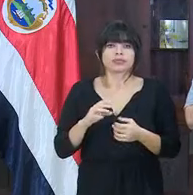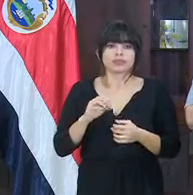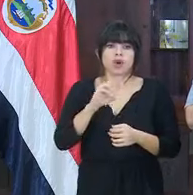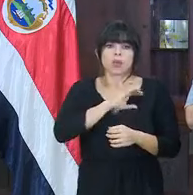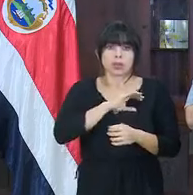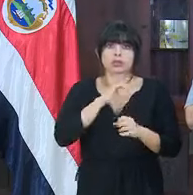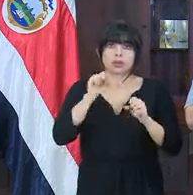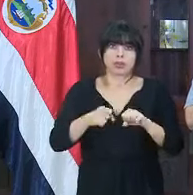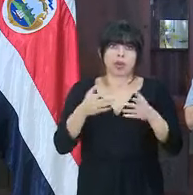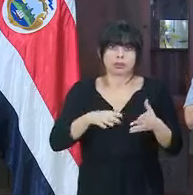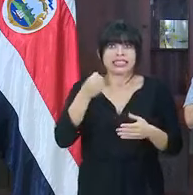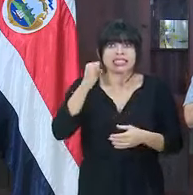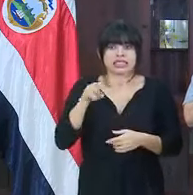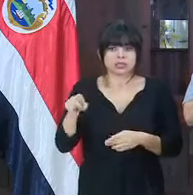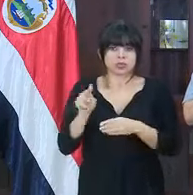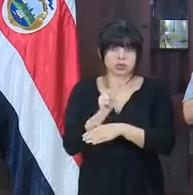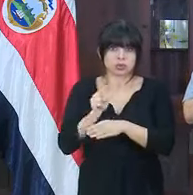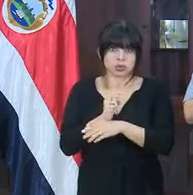oficiales.